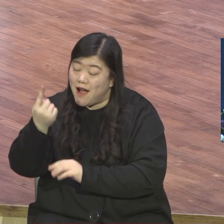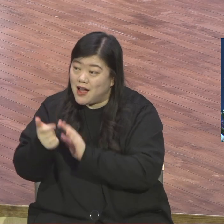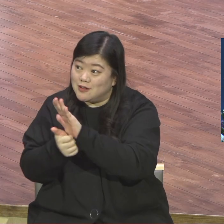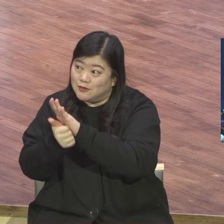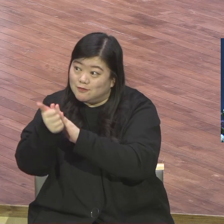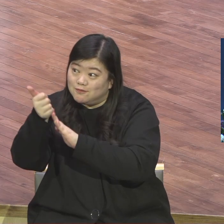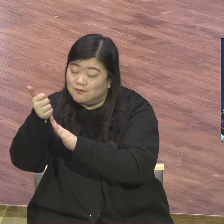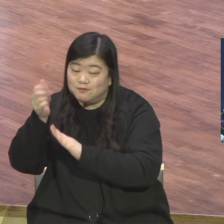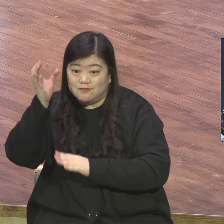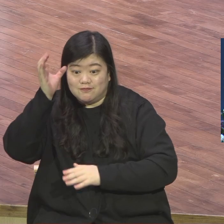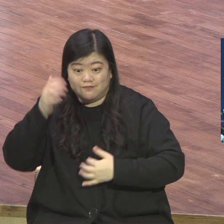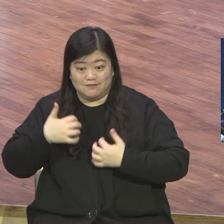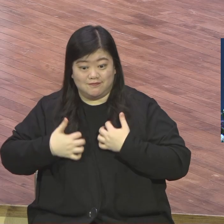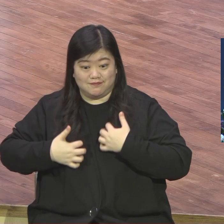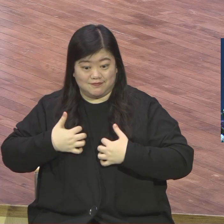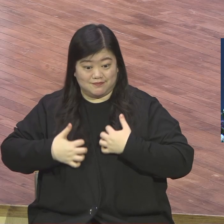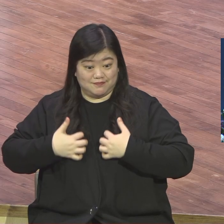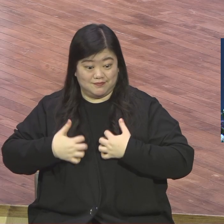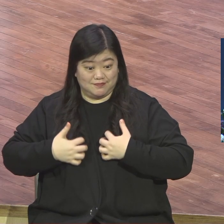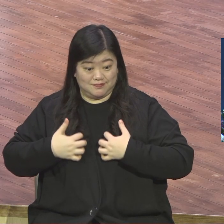삶이 우리의 삶이다.